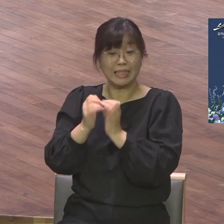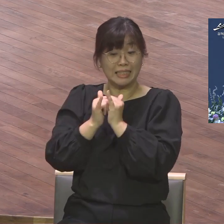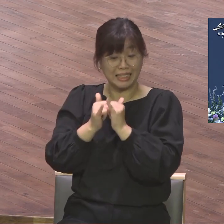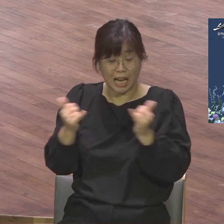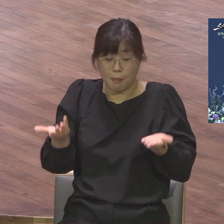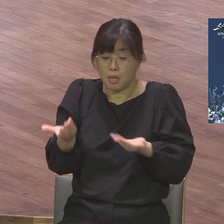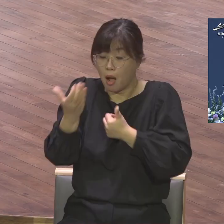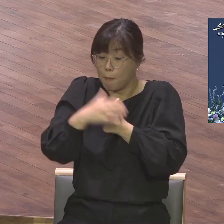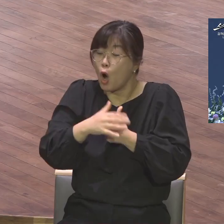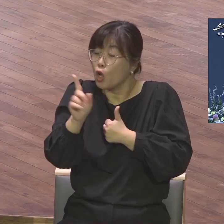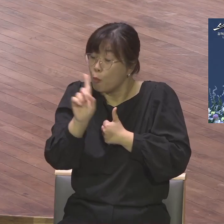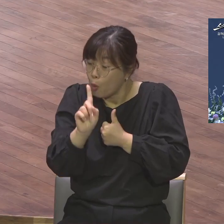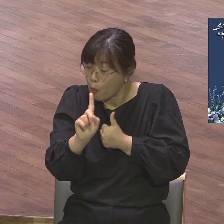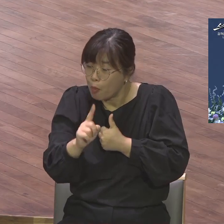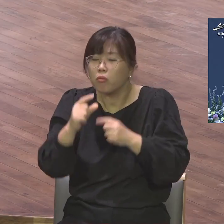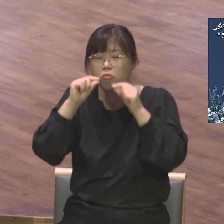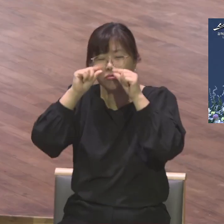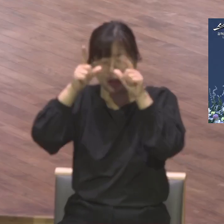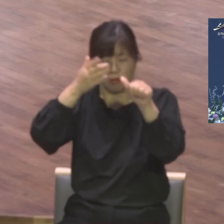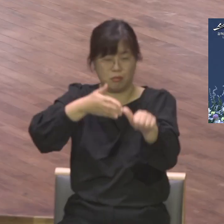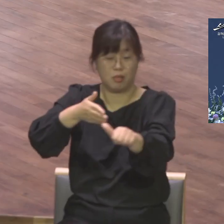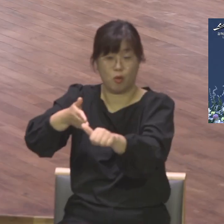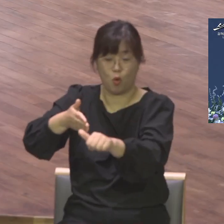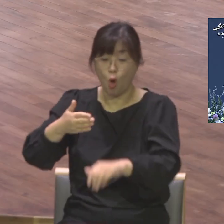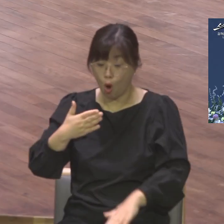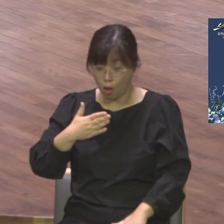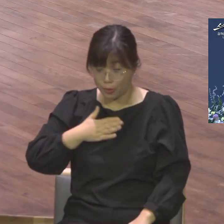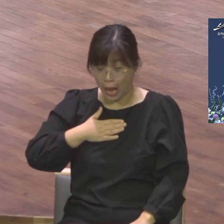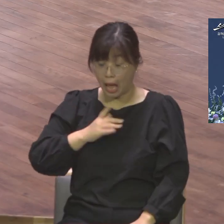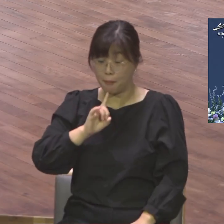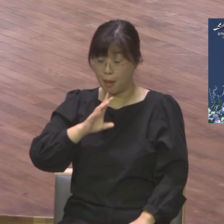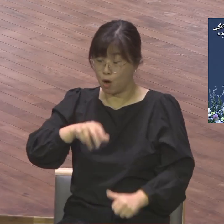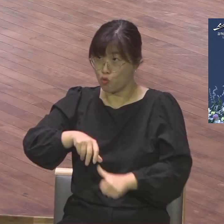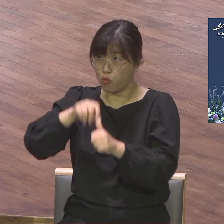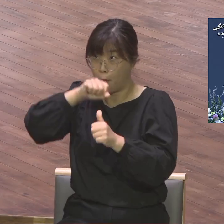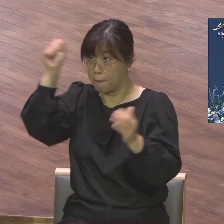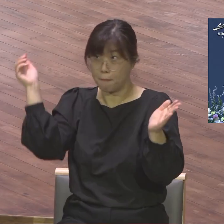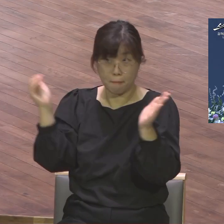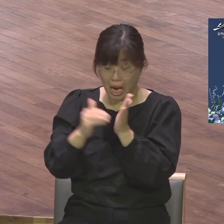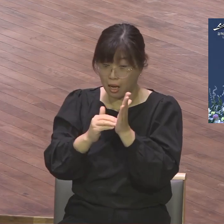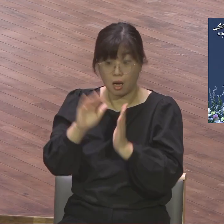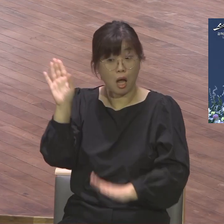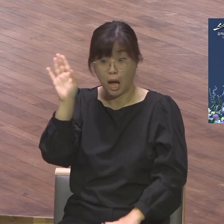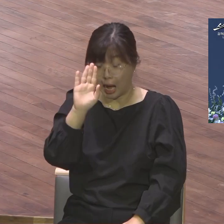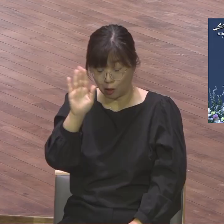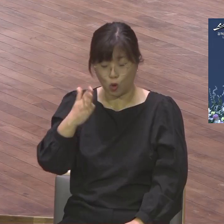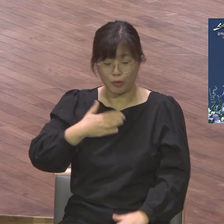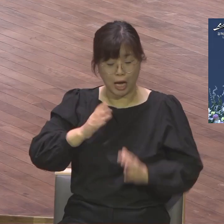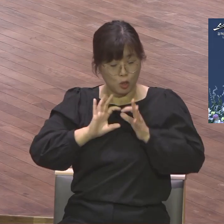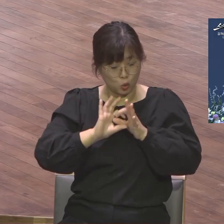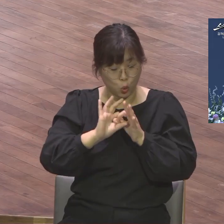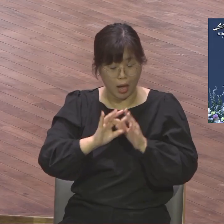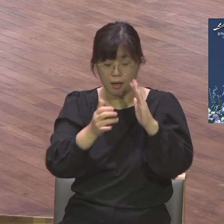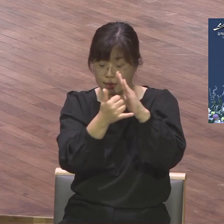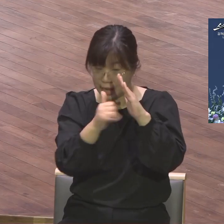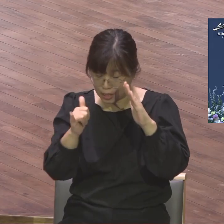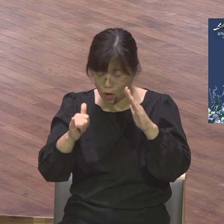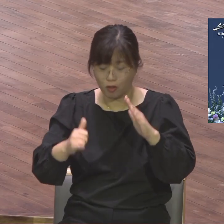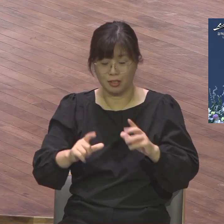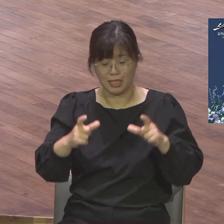공동체가 되어서 교회, 지역, 2, 3, 7, 권력, 4대, 장막타를 넓혀나가는 지역 되기를 주님으로